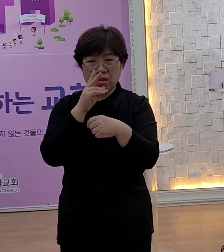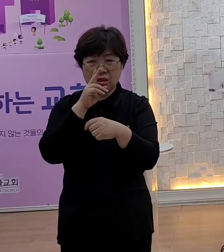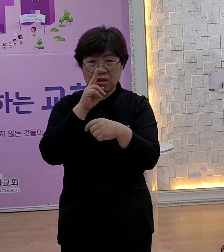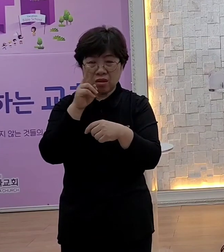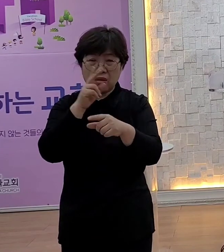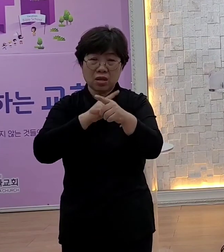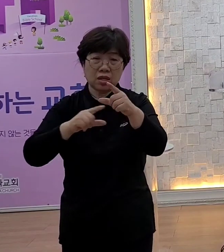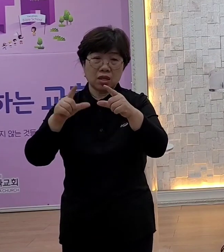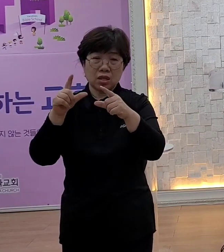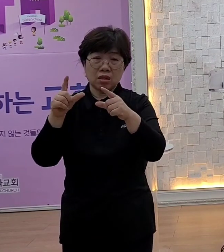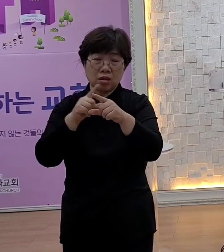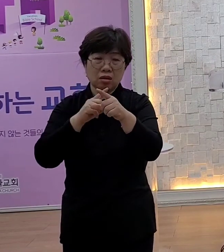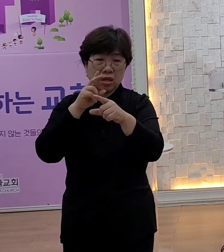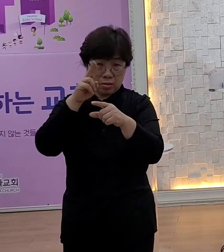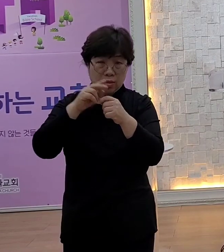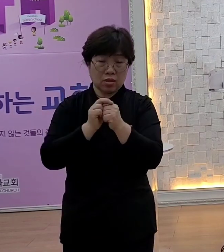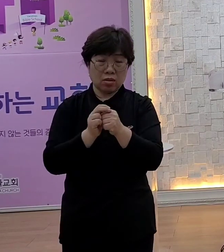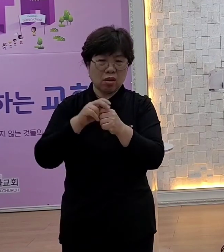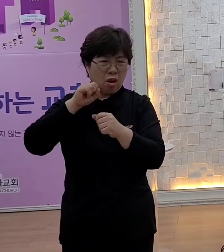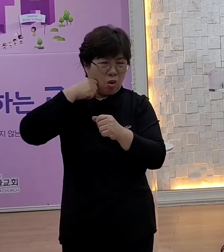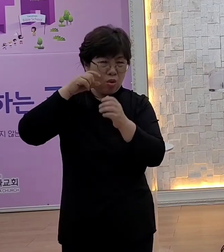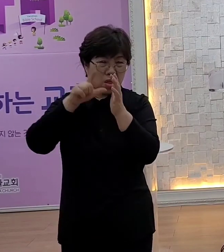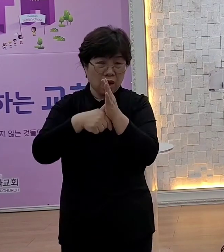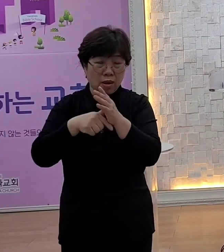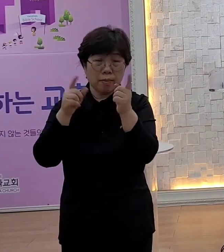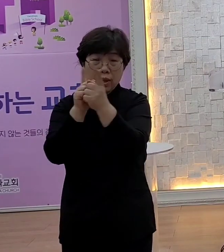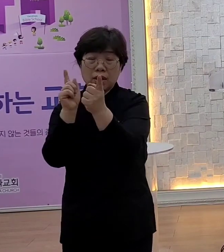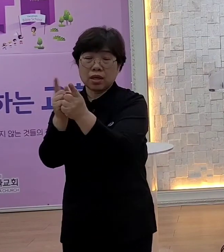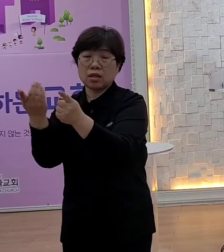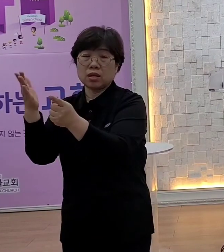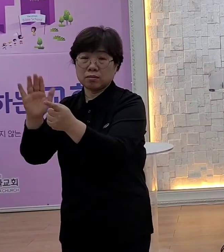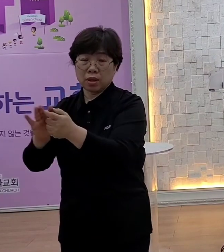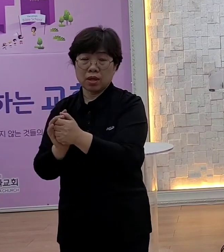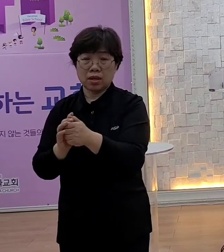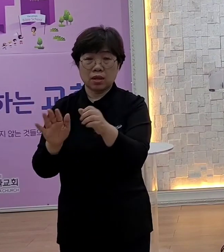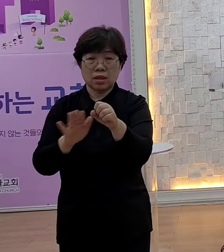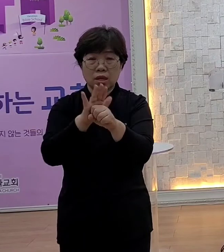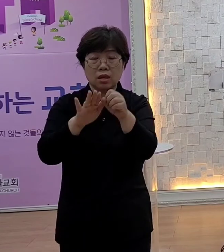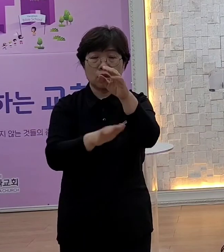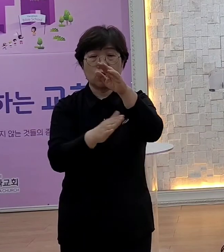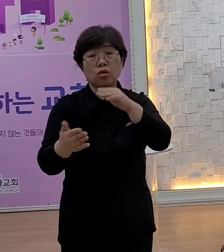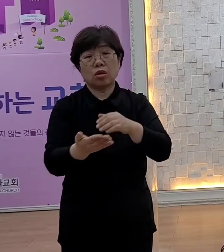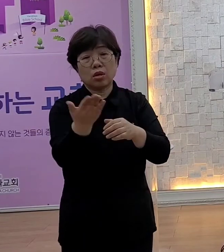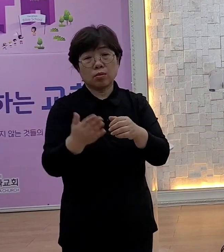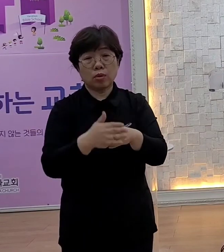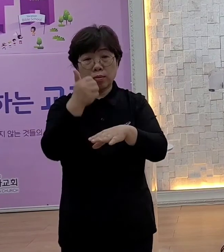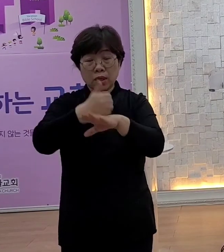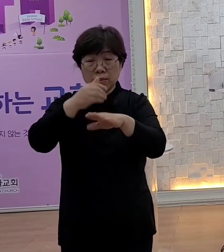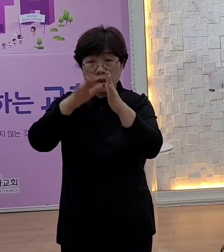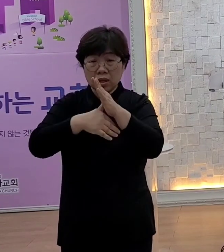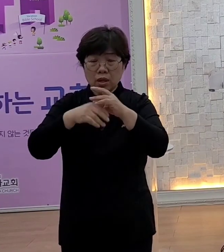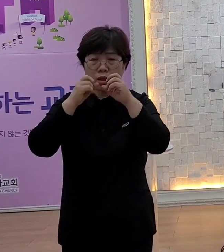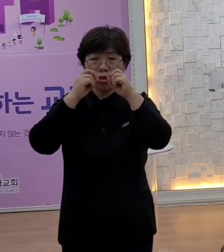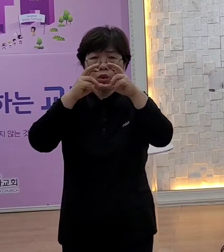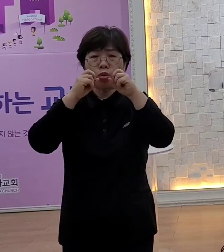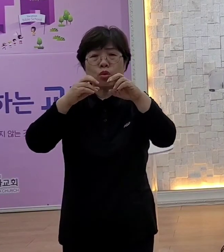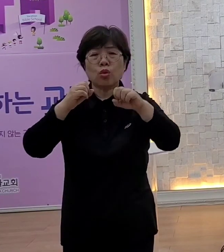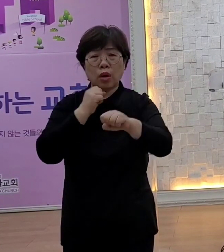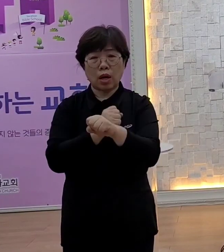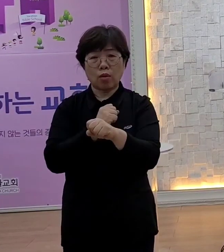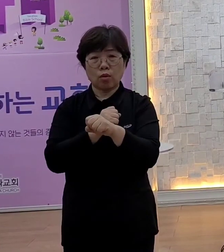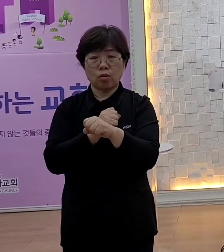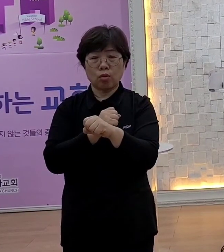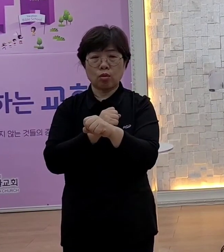어려운 시대가 온다 할지라도 사랑하는 성도 여러분 우리 이 마지막 시대에 선교하며